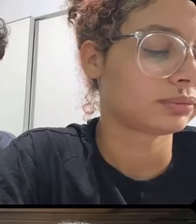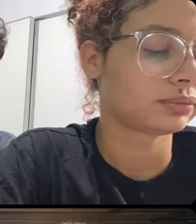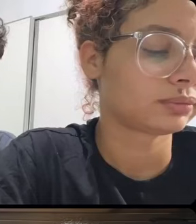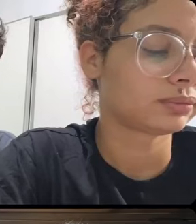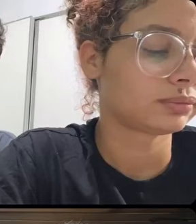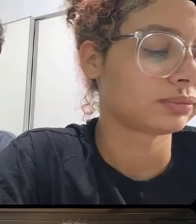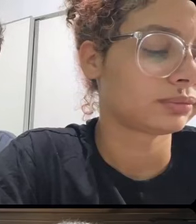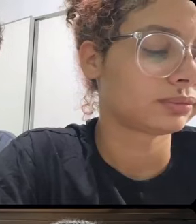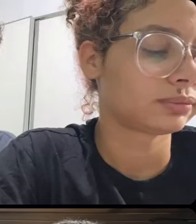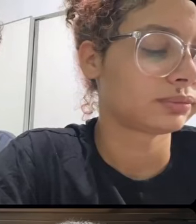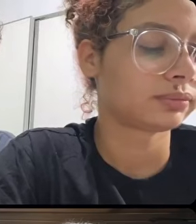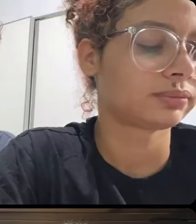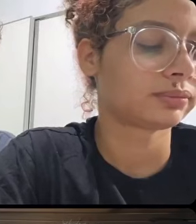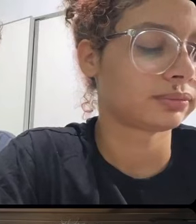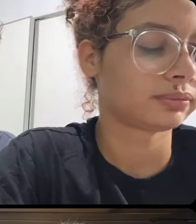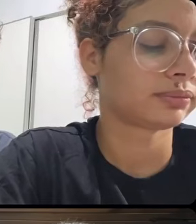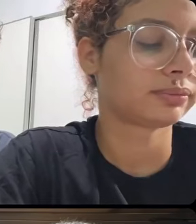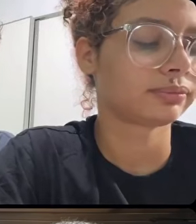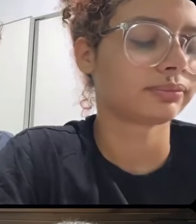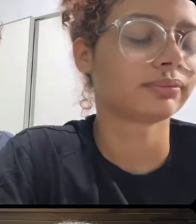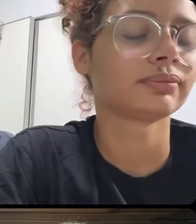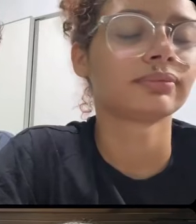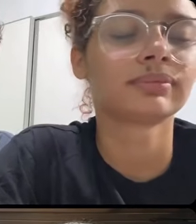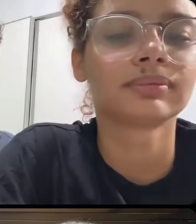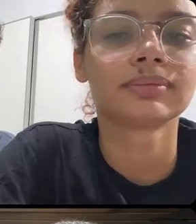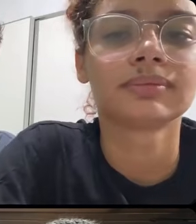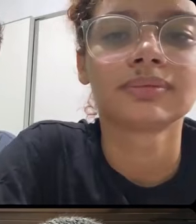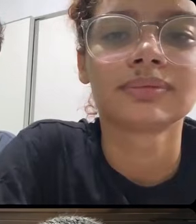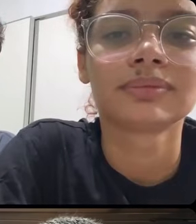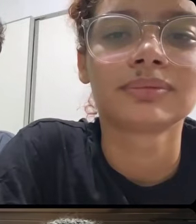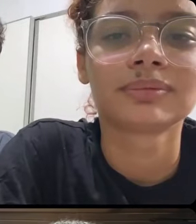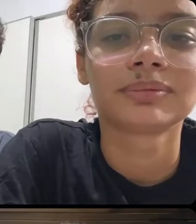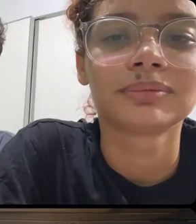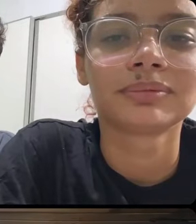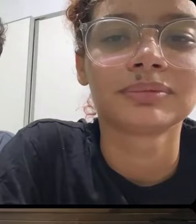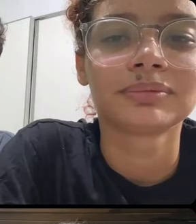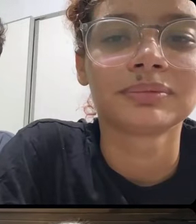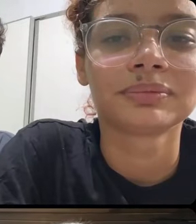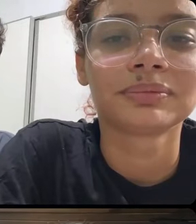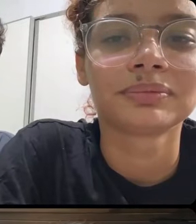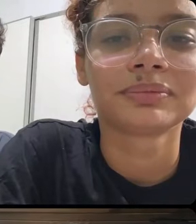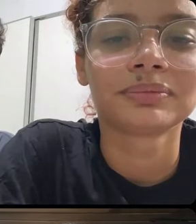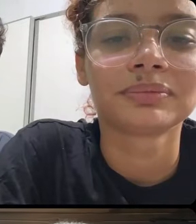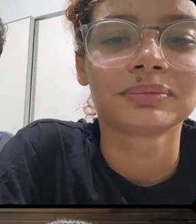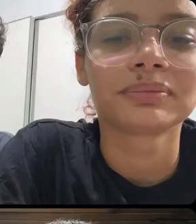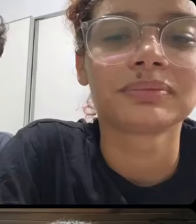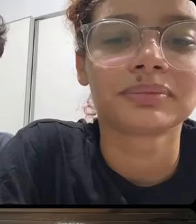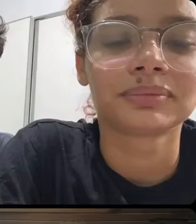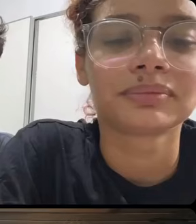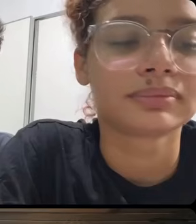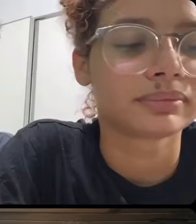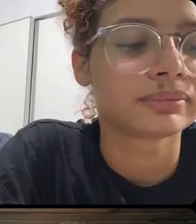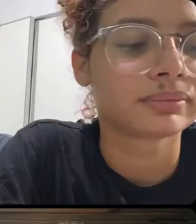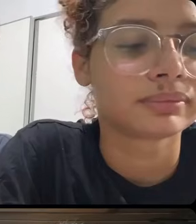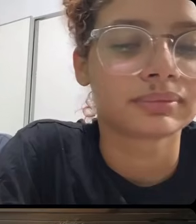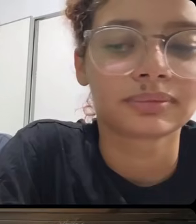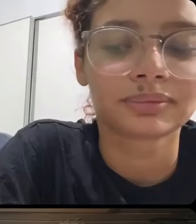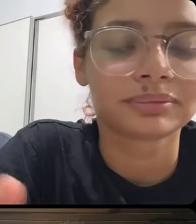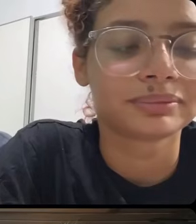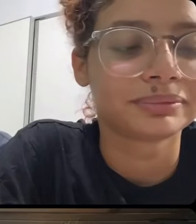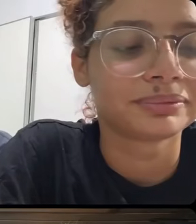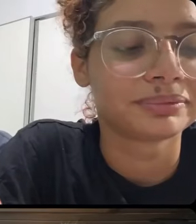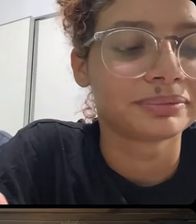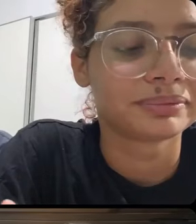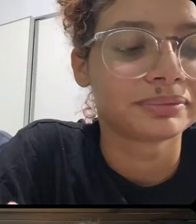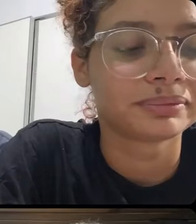céu, né? E seguir o nosso propósito e cumprir o ID do Senhor, né? Deus nos deu as ferramentas, vamos fazer para Deus o melhor.